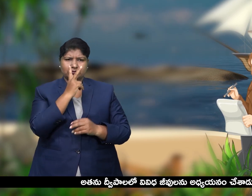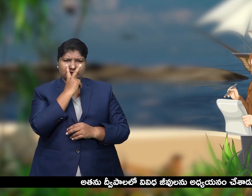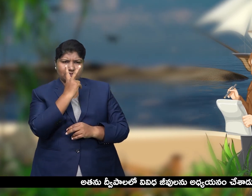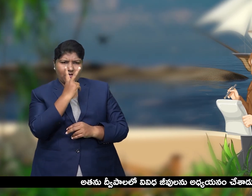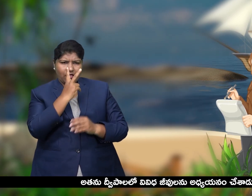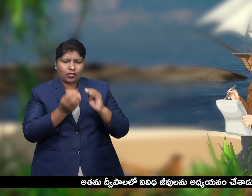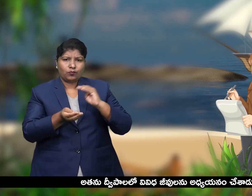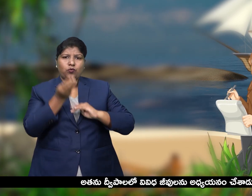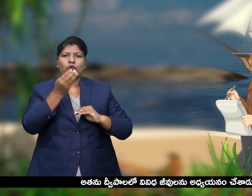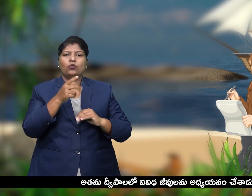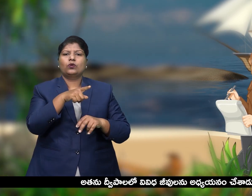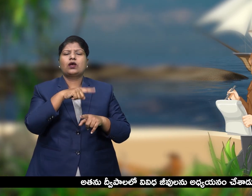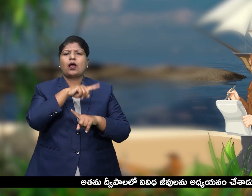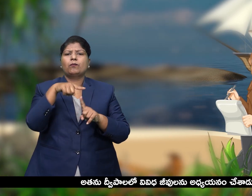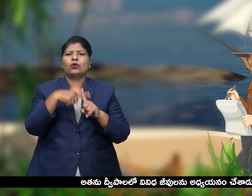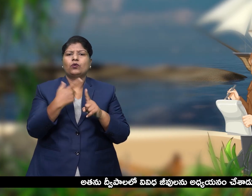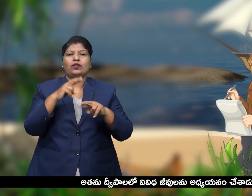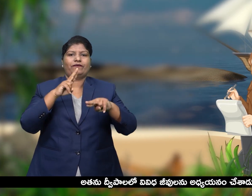అధ్యయనం చేశాడు.